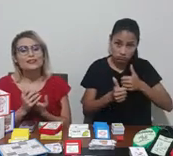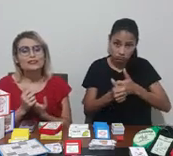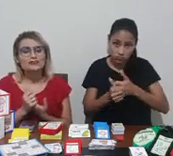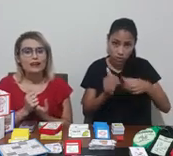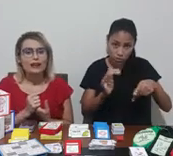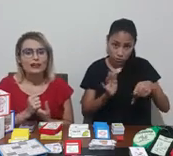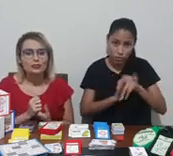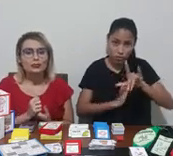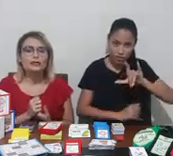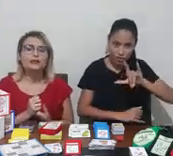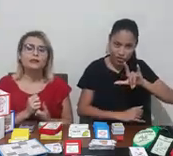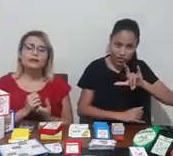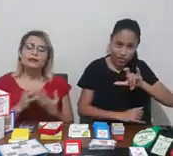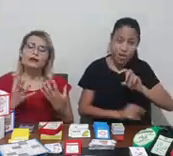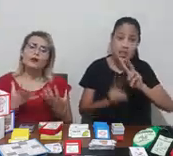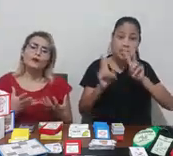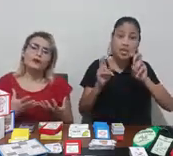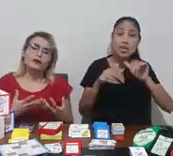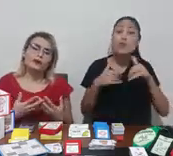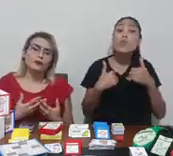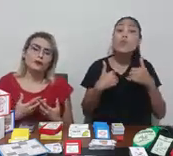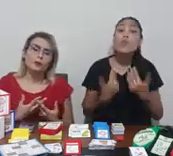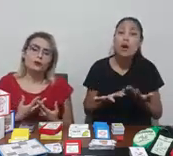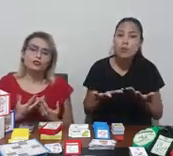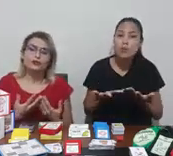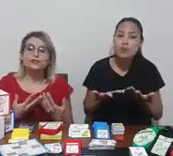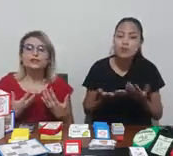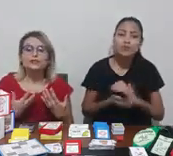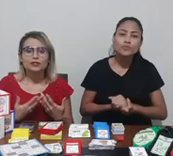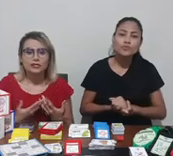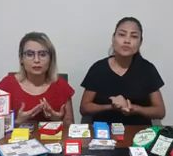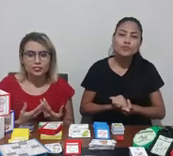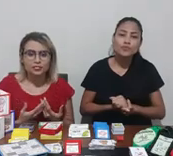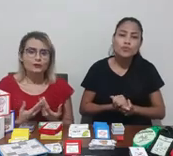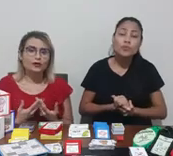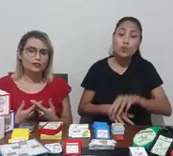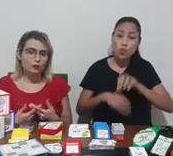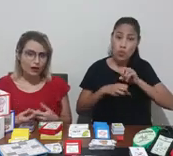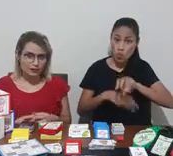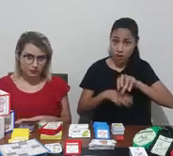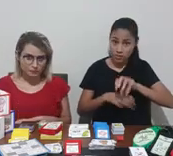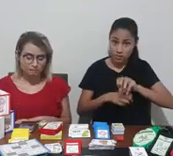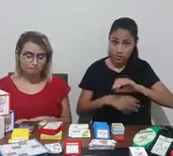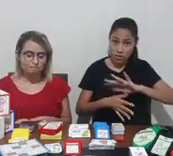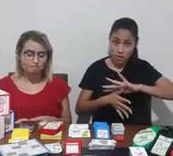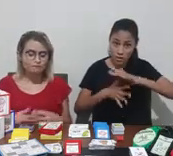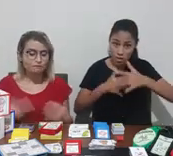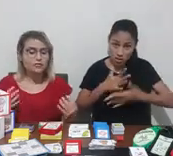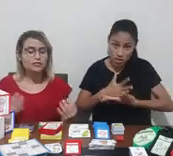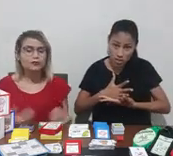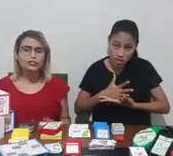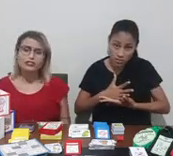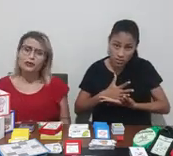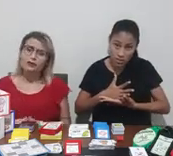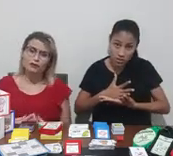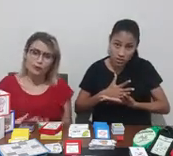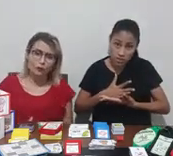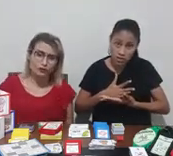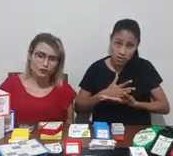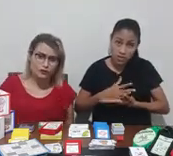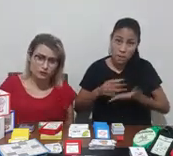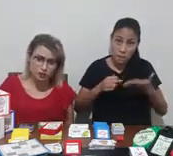vamos, assim, falar sobre como é que é a proposta do ensino de Libras na educação básica. Então, eu